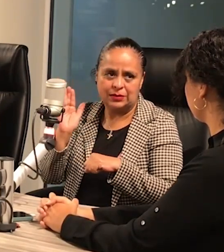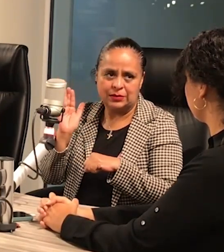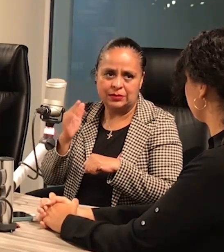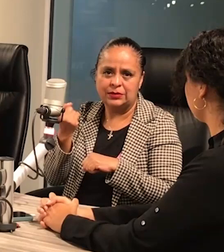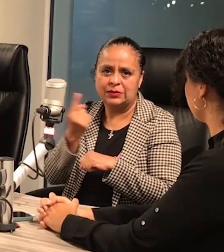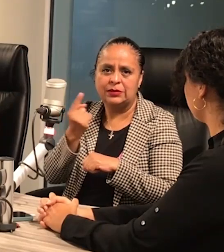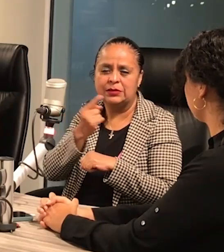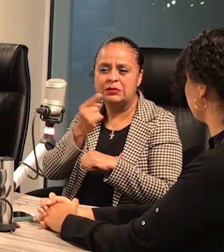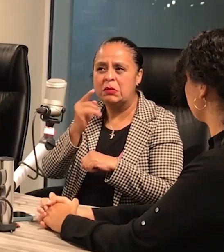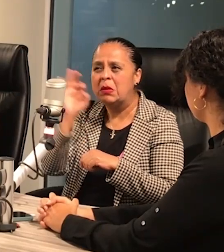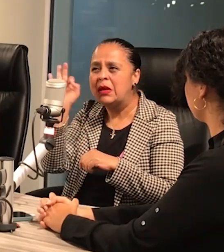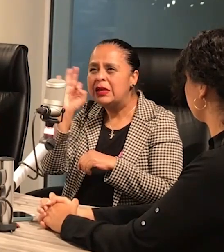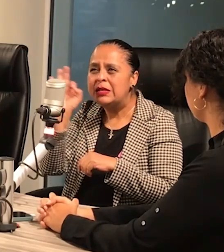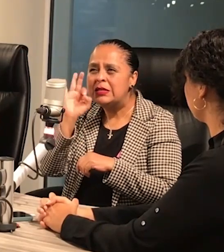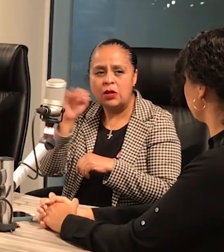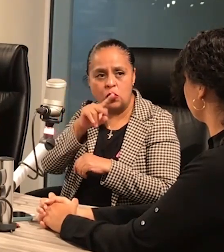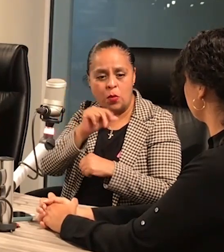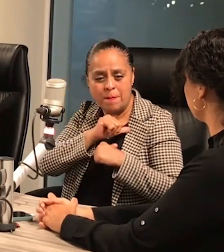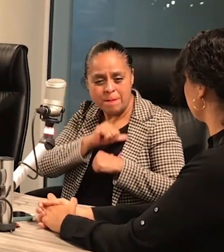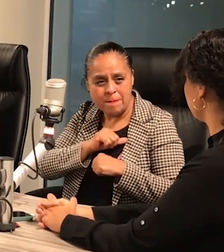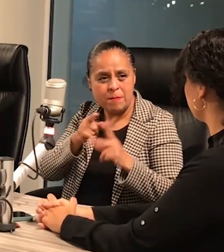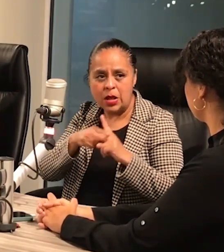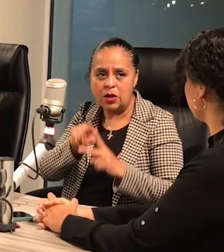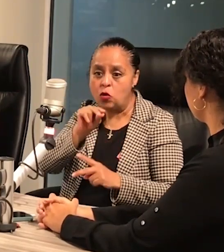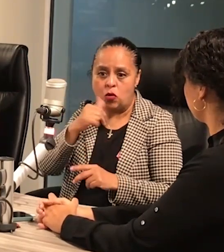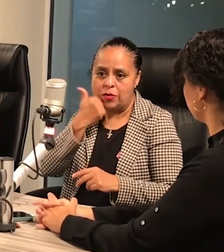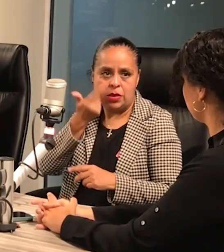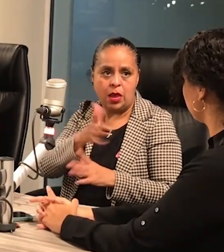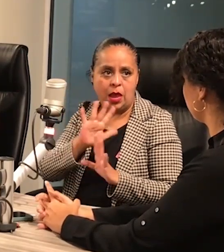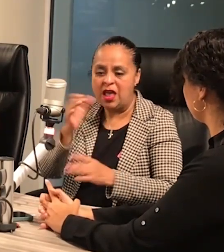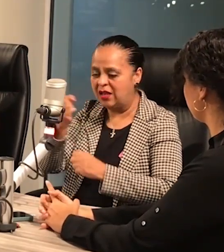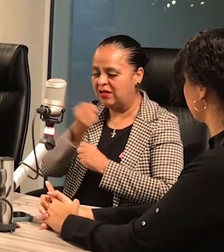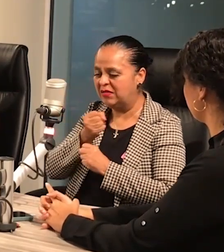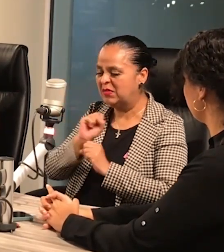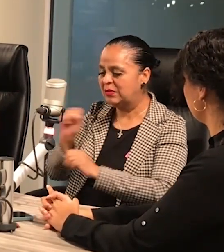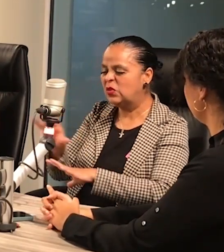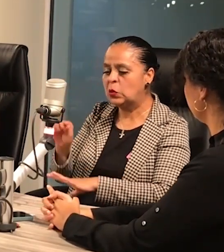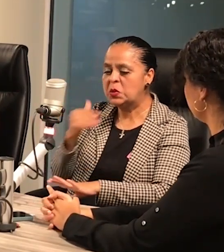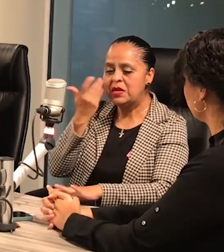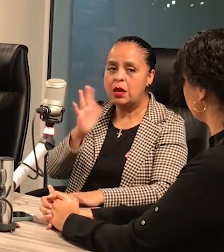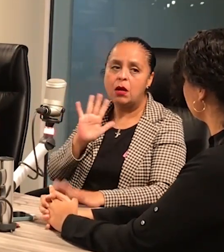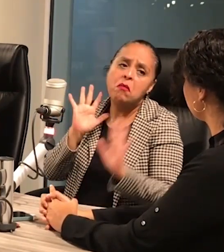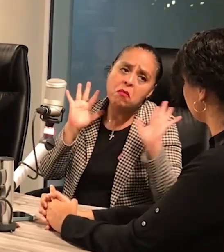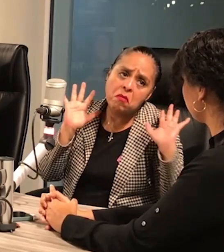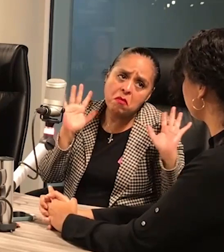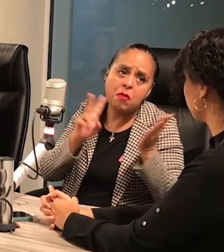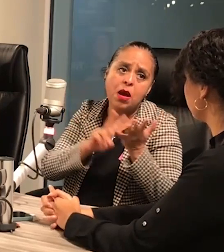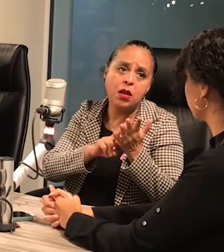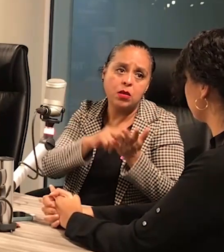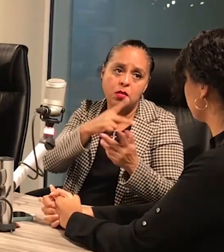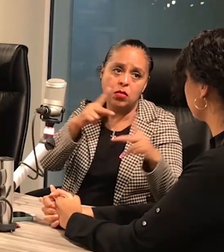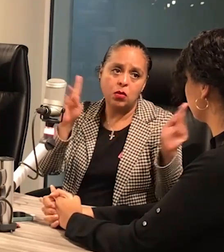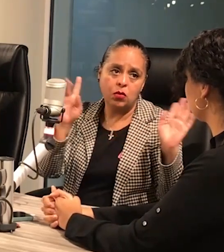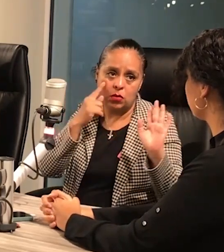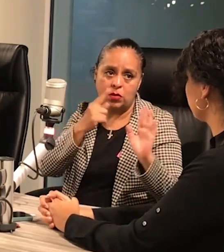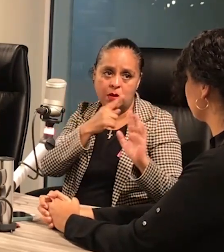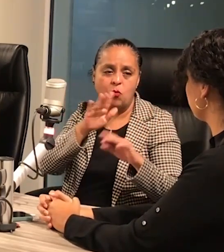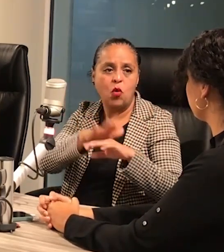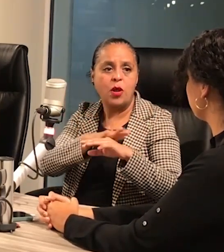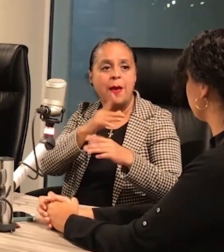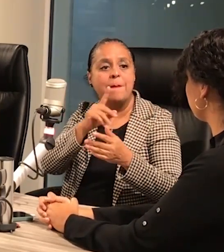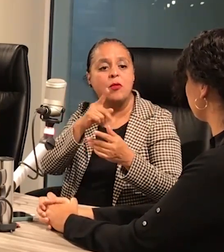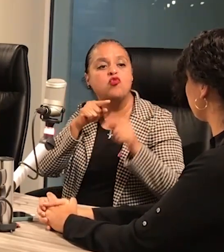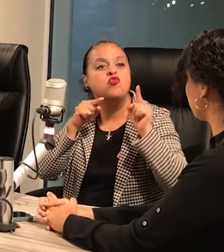que a lo mejor no es tu prioridad o no quieres llevar la bandera y es válido, porque además luego ponemos pesos muy fuertes sobre personas